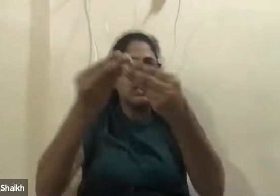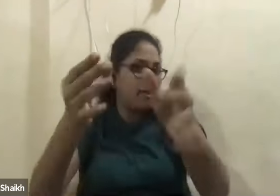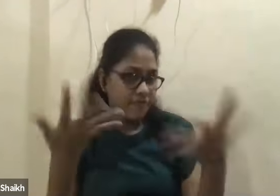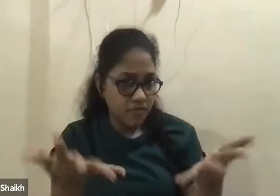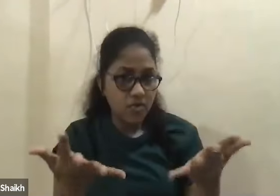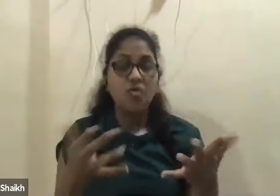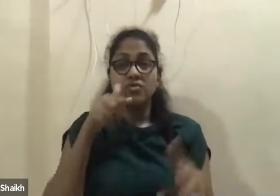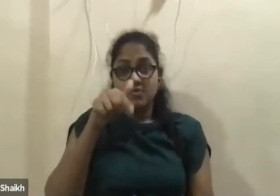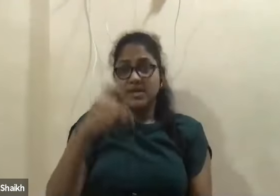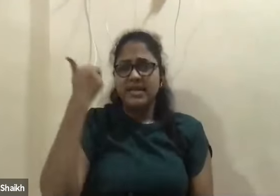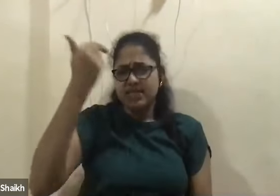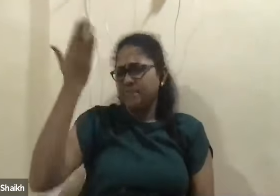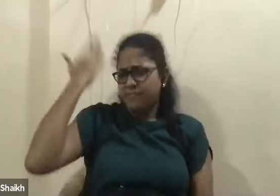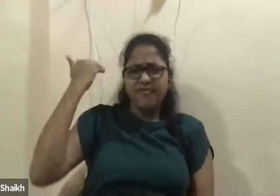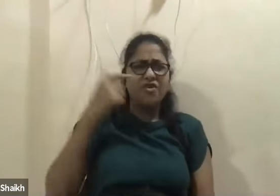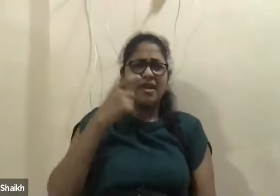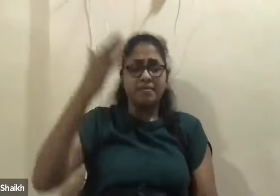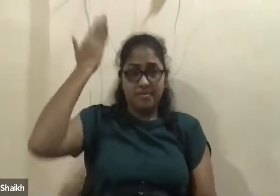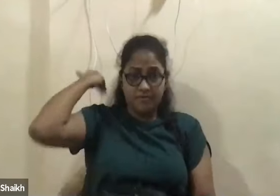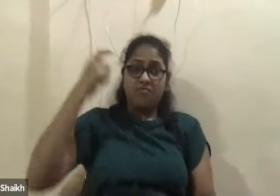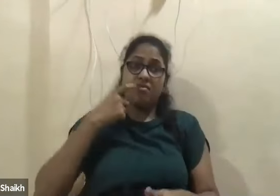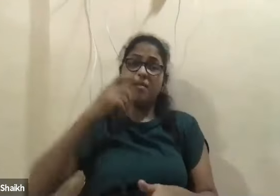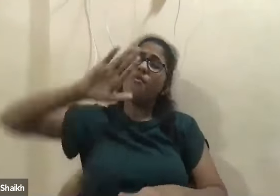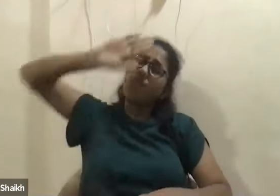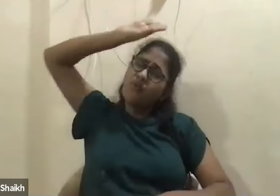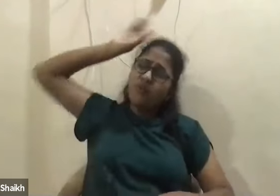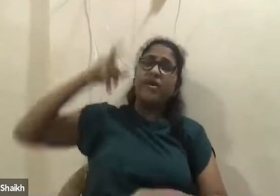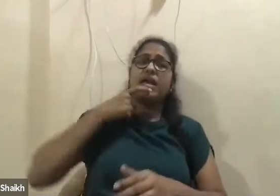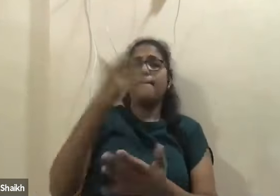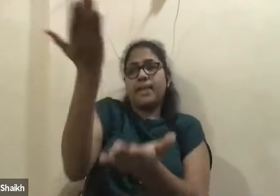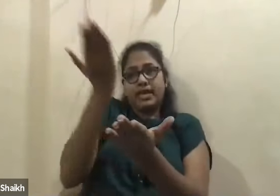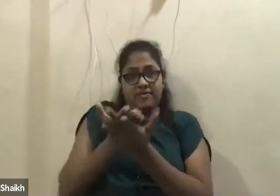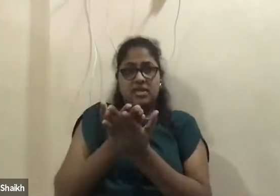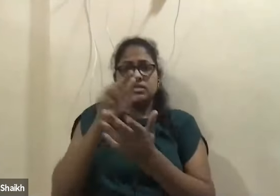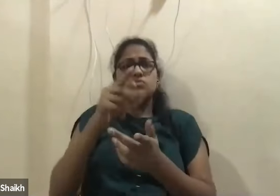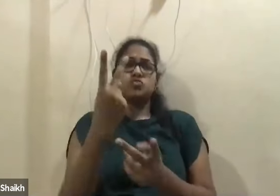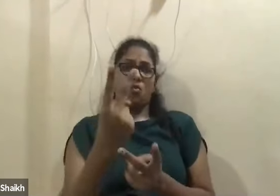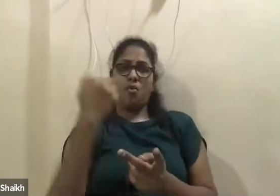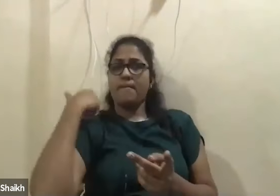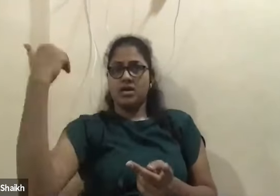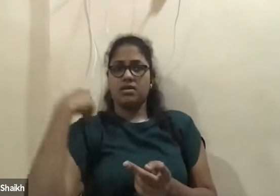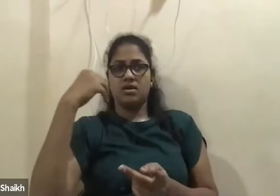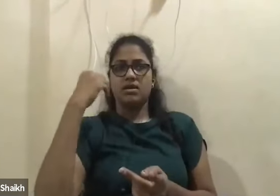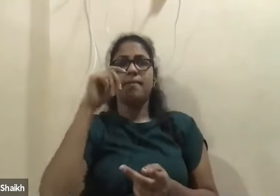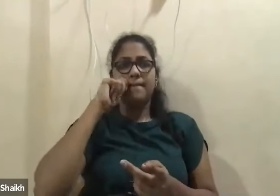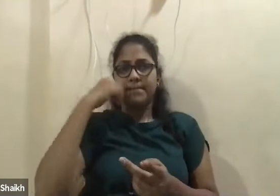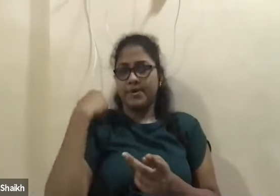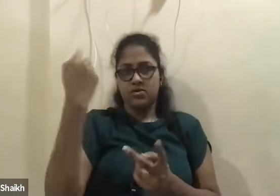मेरे पास केस आया था काफी पहले, उसमें दो भाई थे. One brother had a